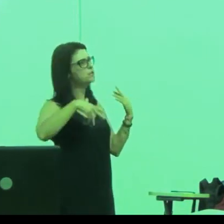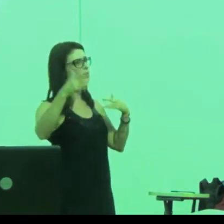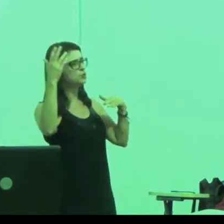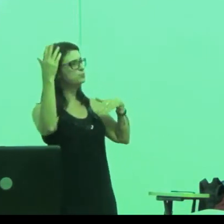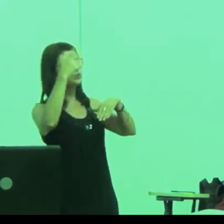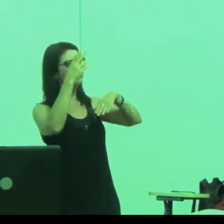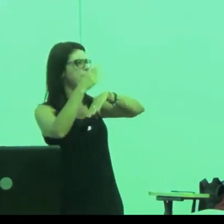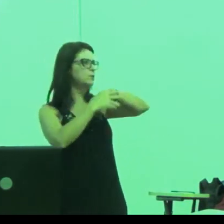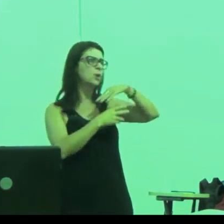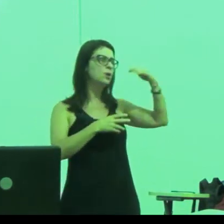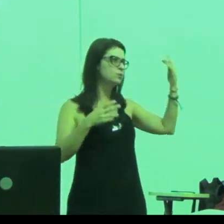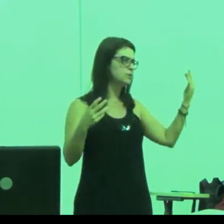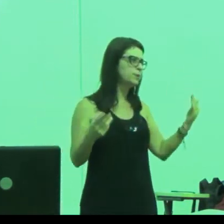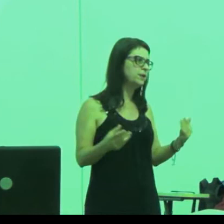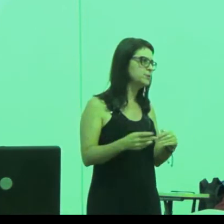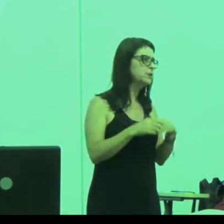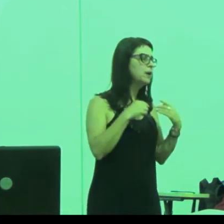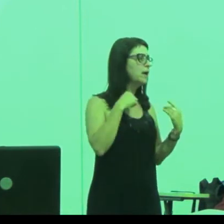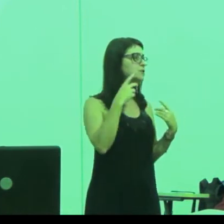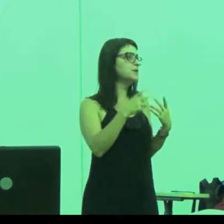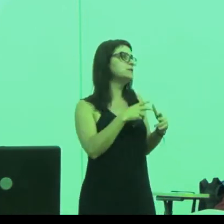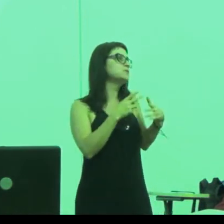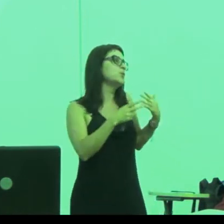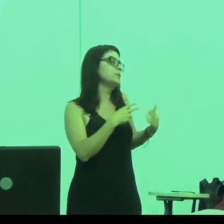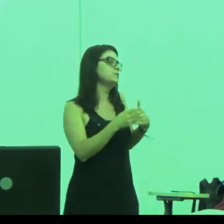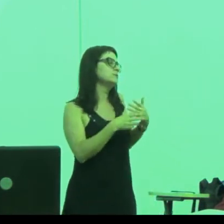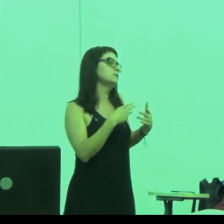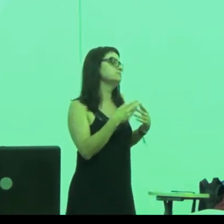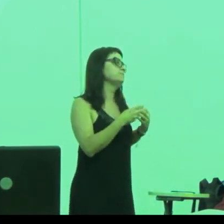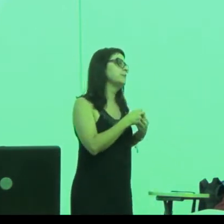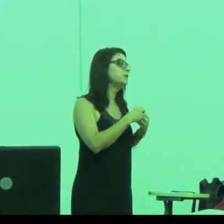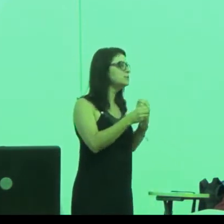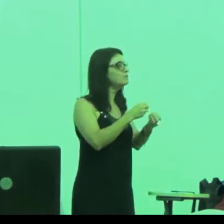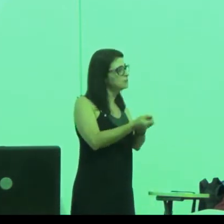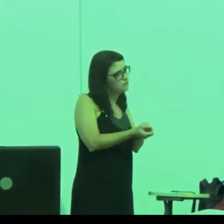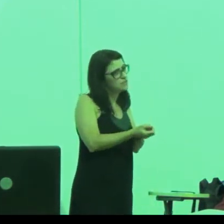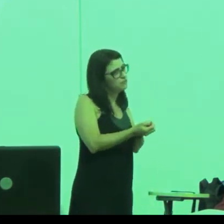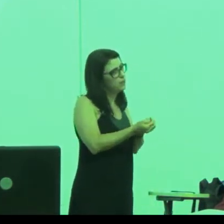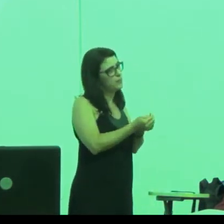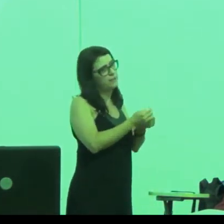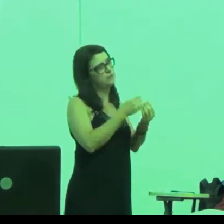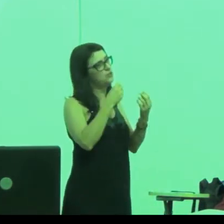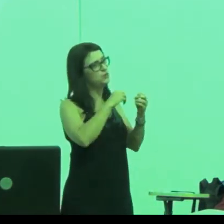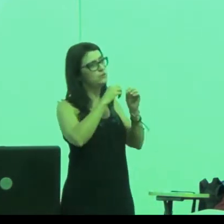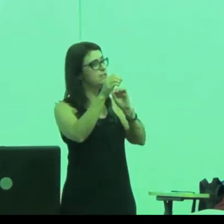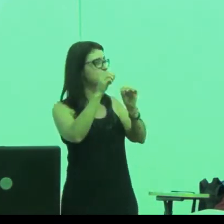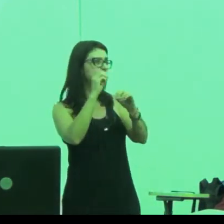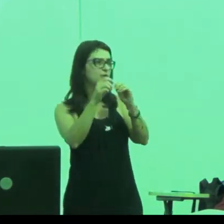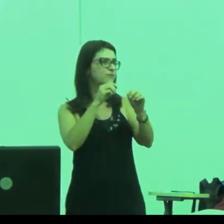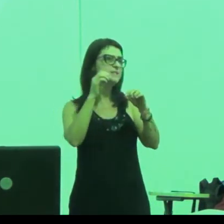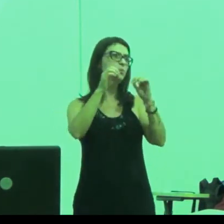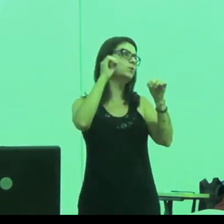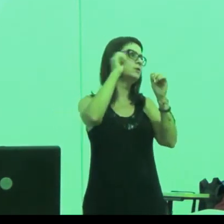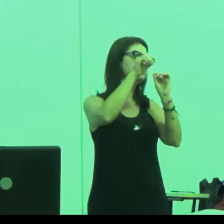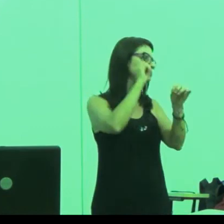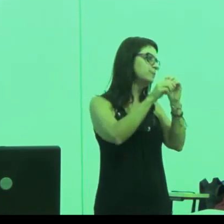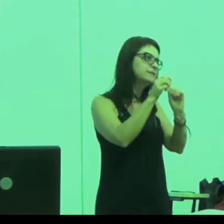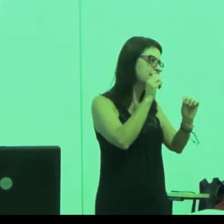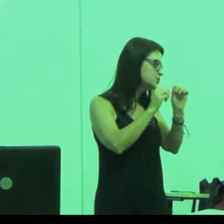responde por e-mail, longos e-mails. Às vezes, no começo, ainda nem usava tanto essa ferramenta, a gente conversava às vezes pelo Facebook, por mensagem no